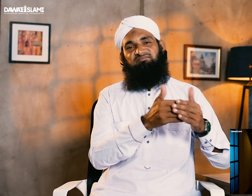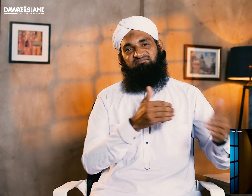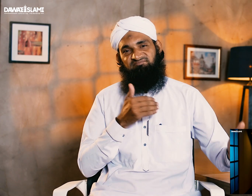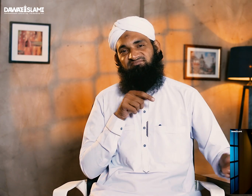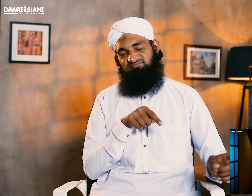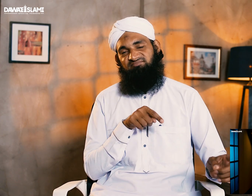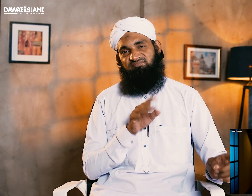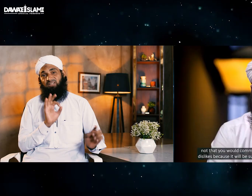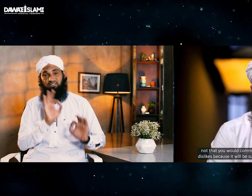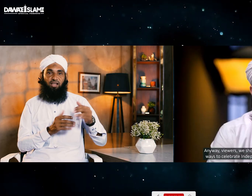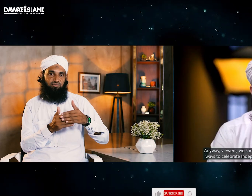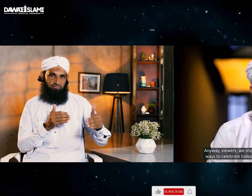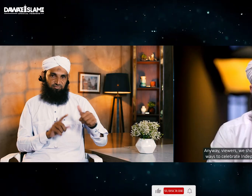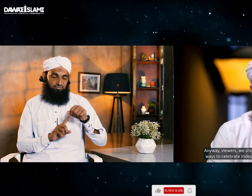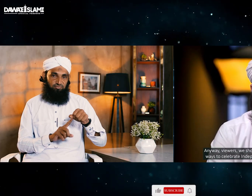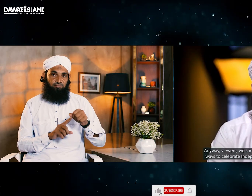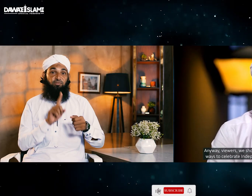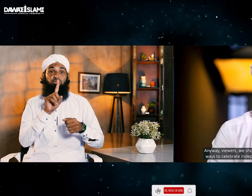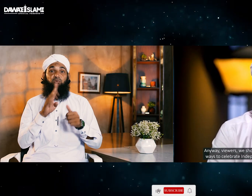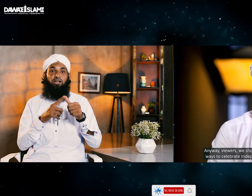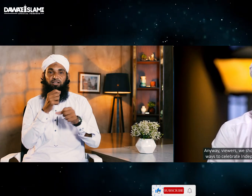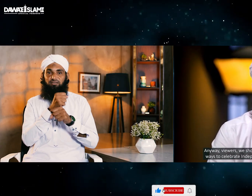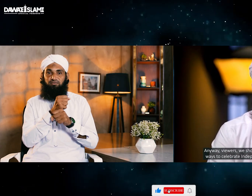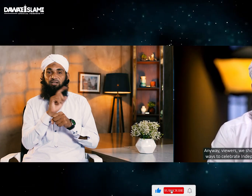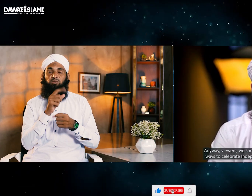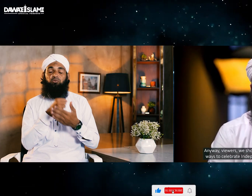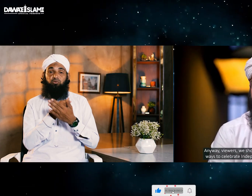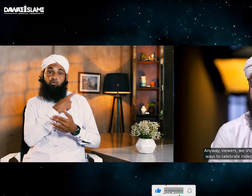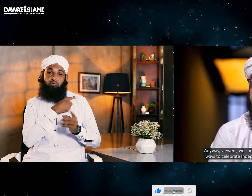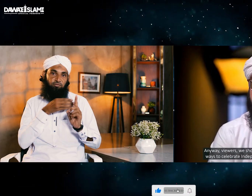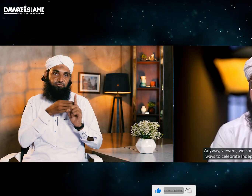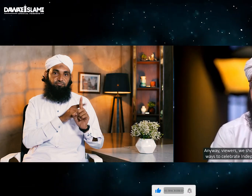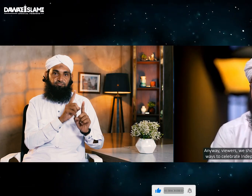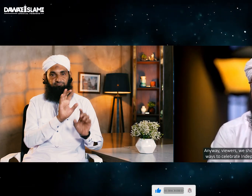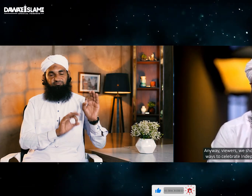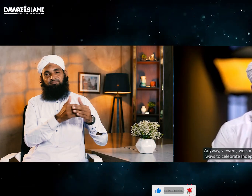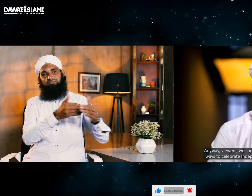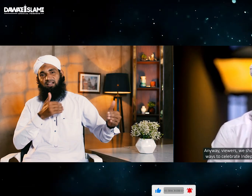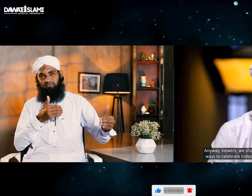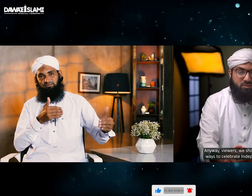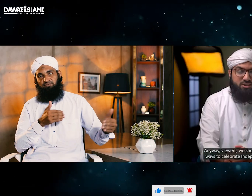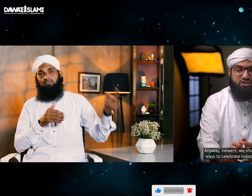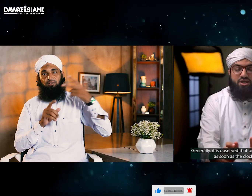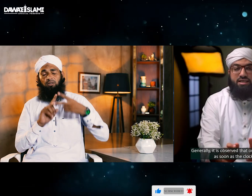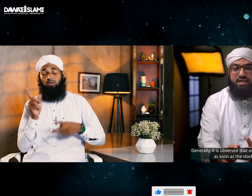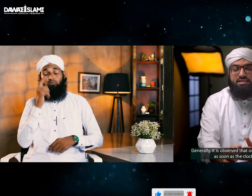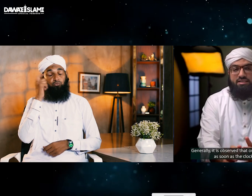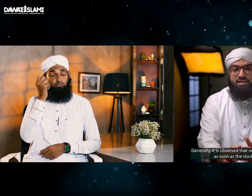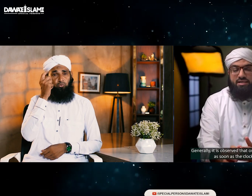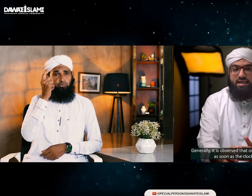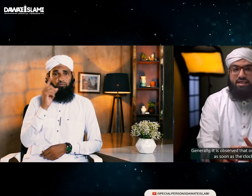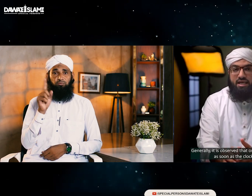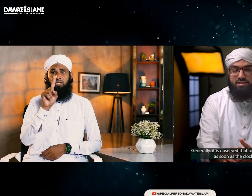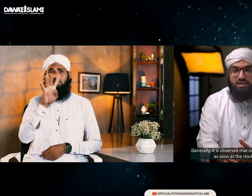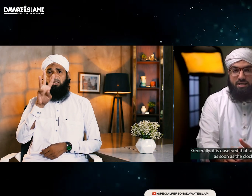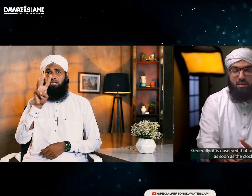تو بہت ہی ناشکری کی بات ہوگی۔ اینی وے ویورز، جشن آزادی منانے کے لیے ہمیں گناہوں والے طریقے بالکل اختیار نہیں کرنے۔ جنرلی یہ دیکھا جاتا